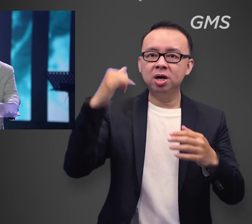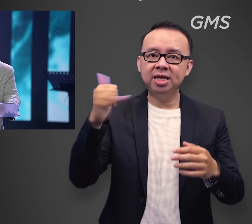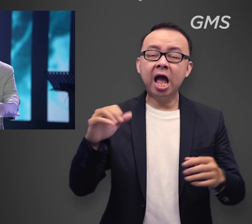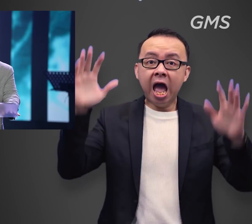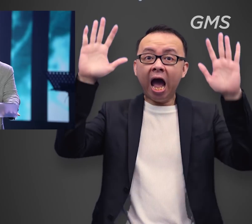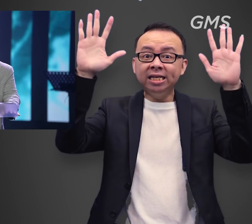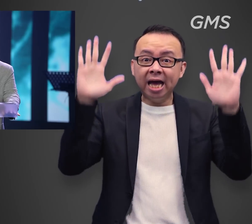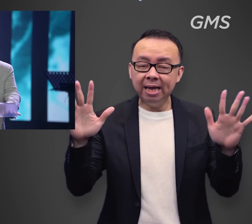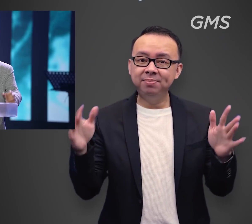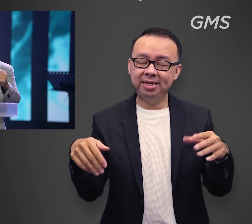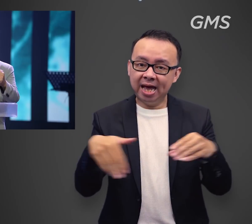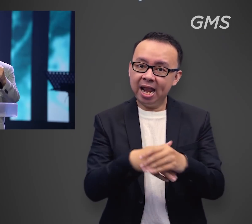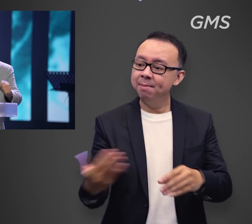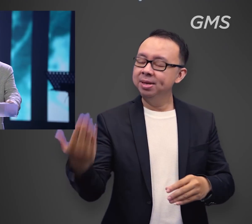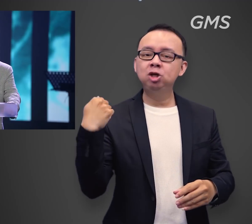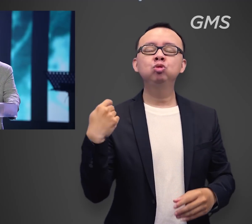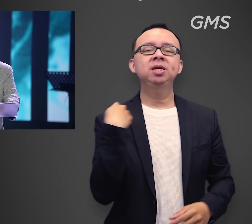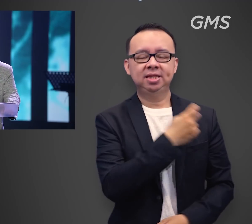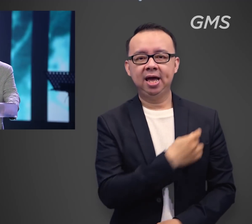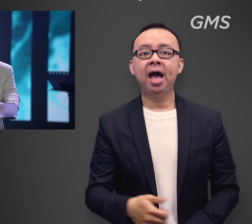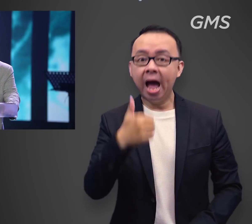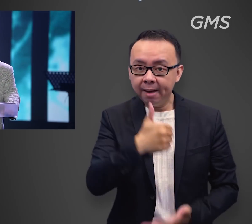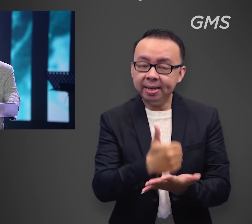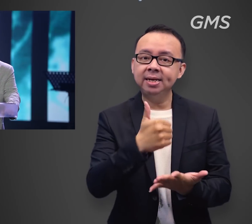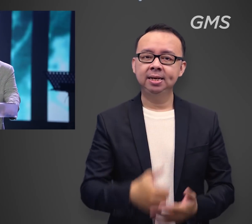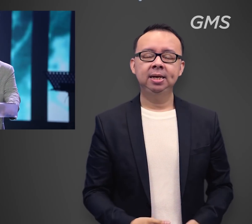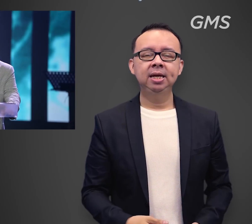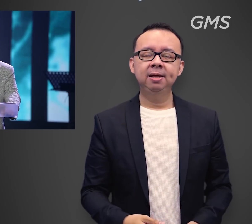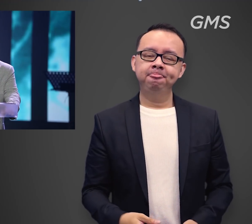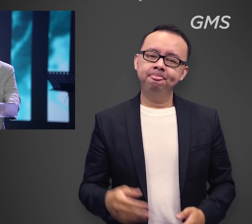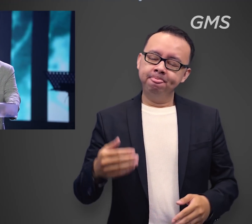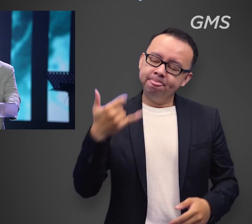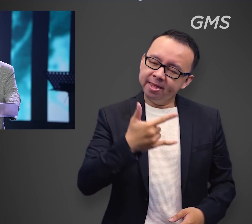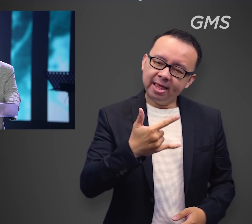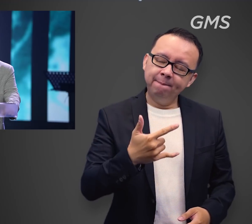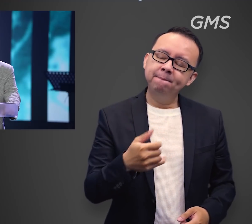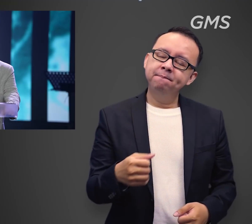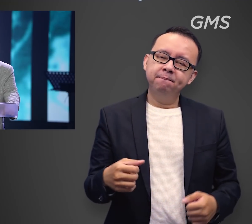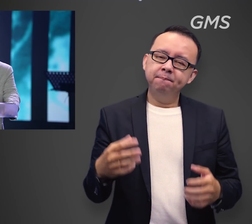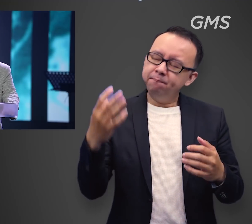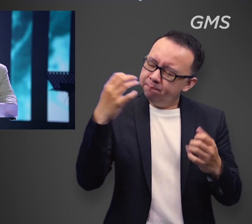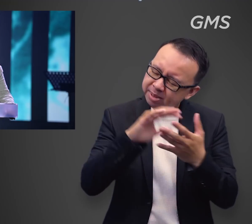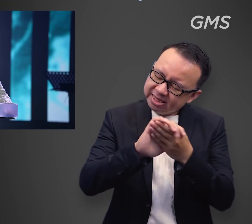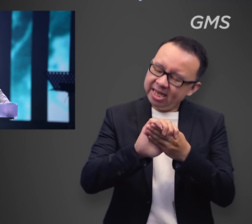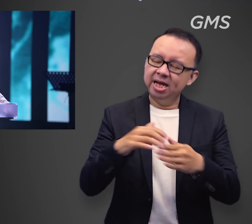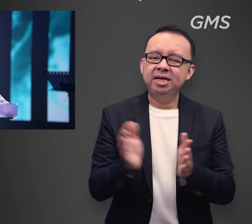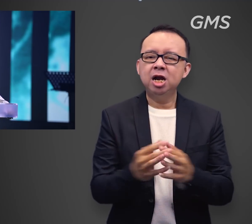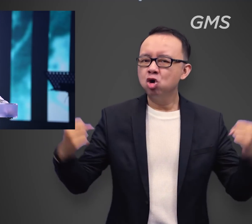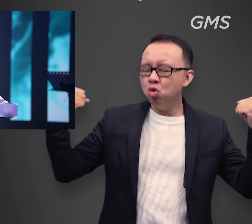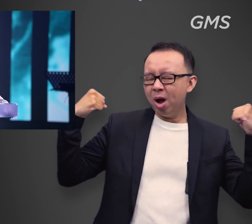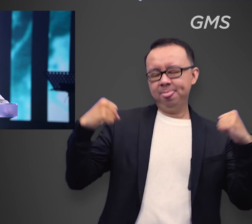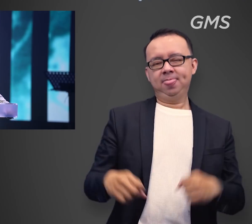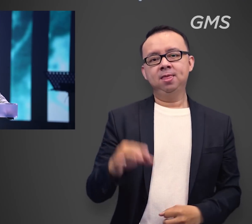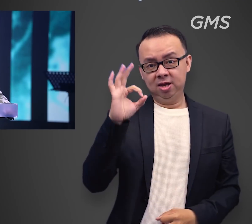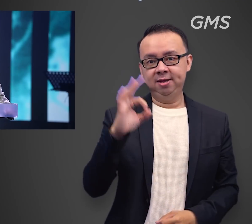hidup kita. Amin. Tetaplah kuat untuk berharap dan percaya kepada Tuhan saja. Haleluya. Itu yang kedua. Lalu yang